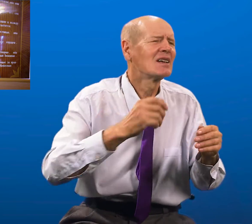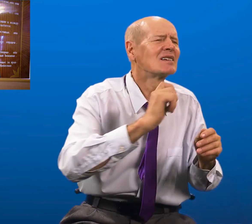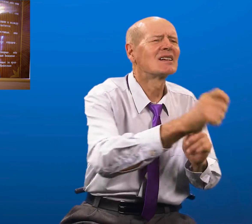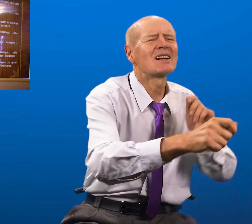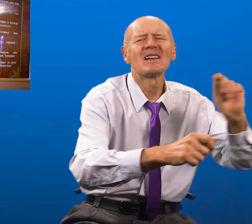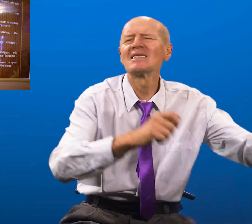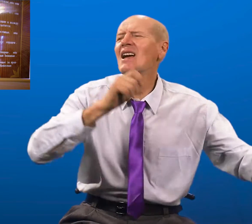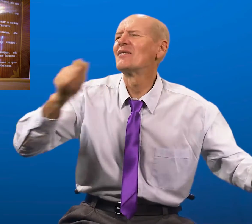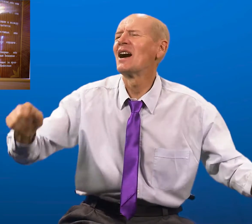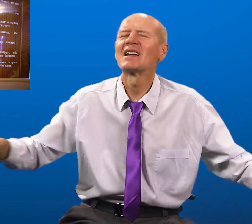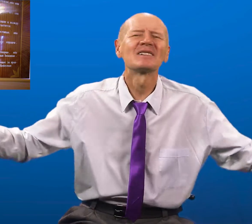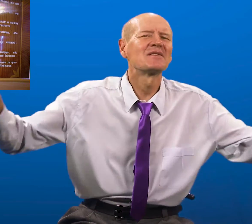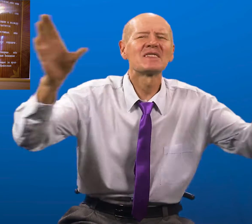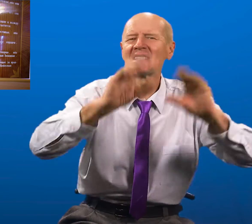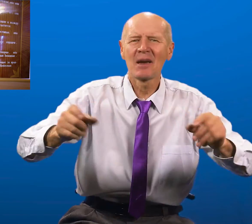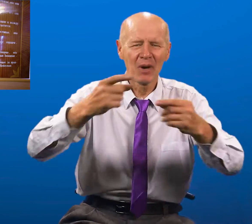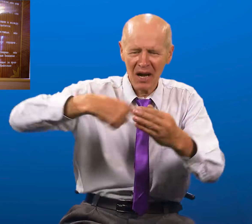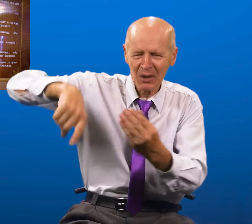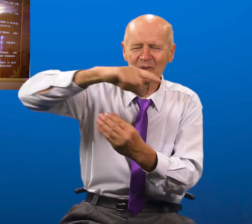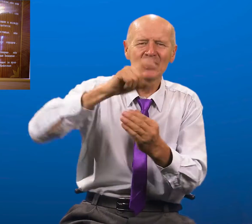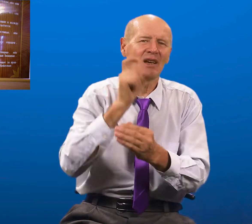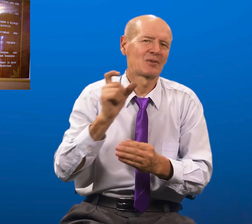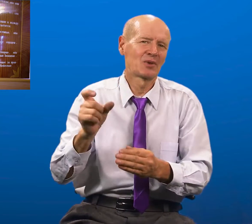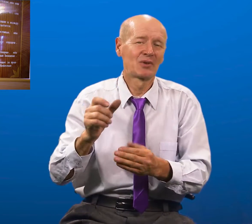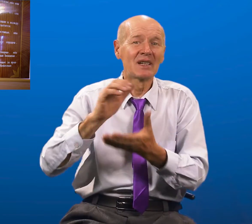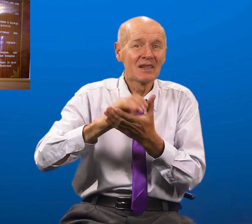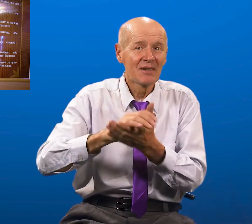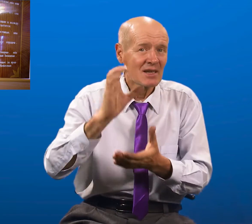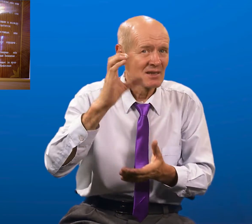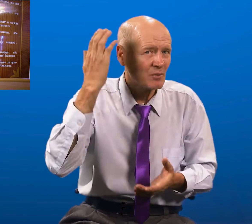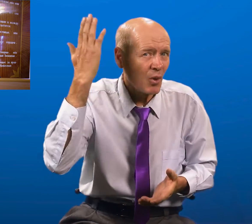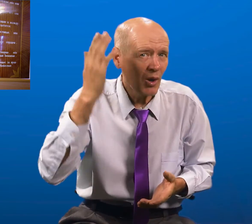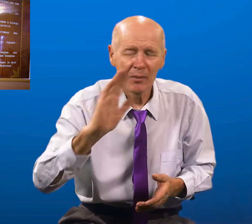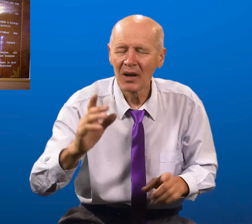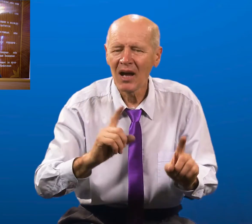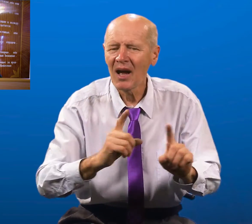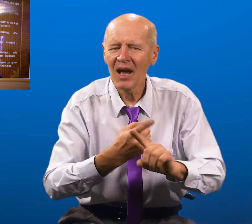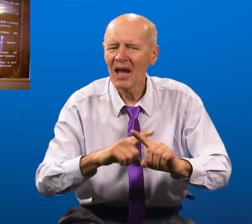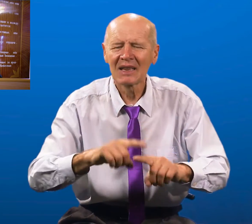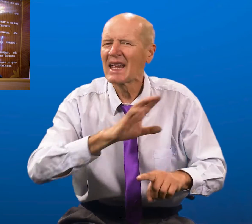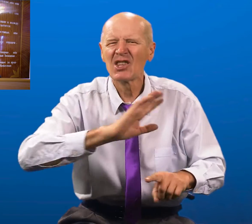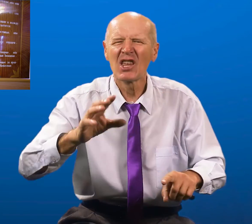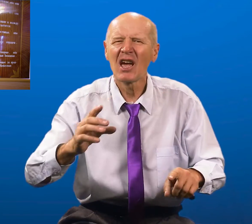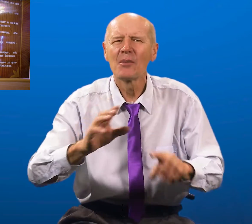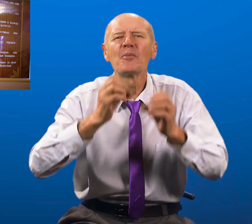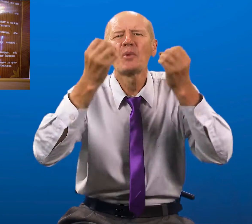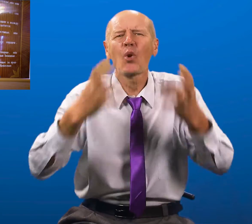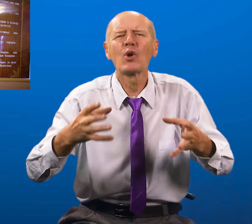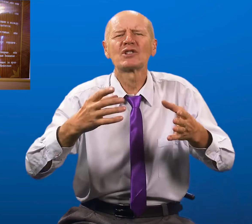окружающими людьми. Ведь завет с Богом – это не просто какое-то глубокое богословское